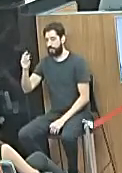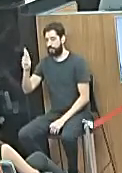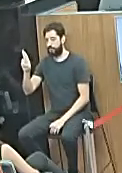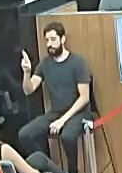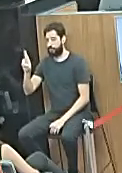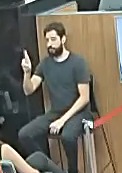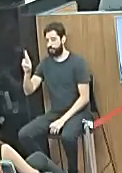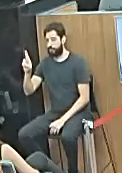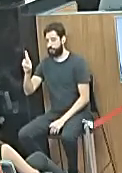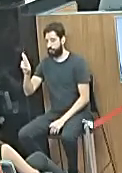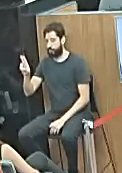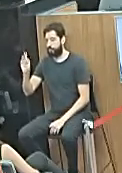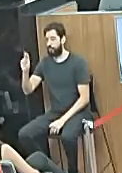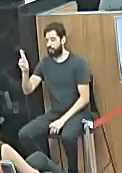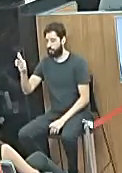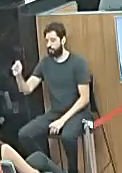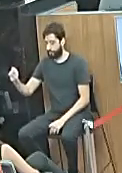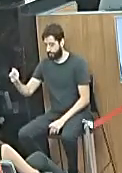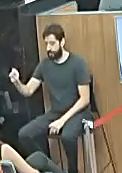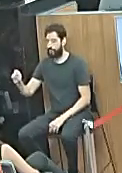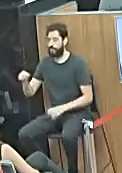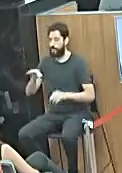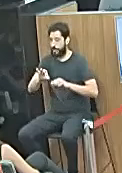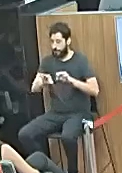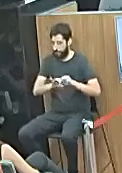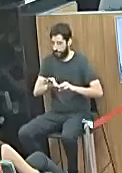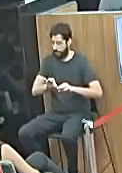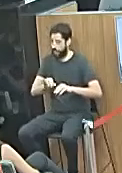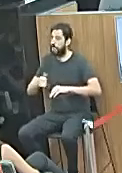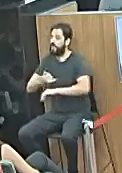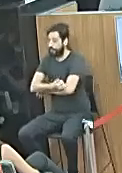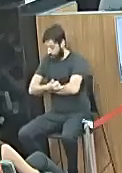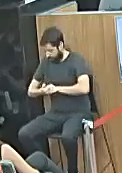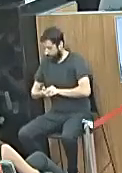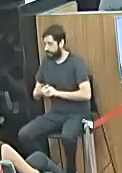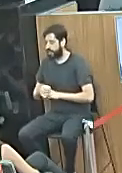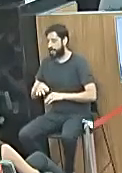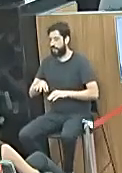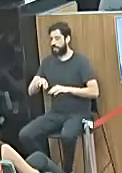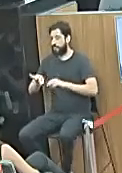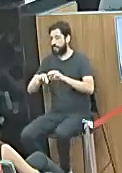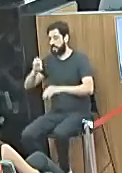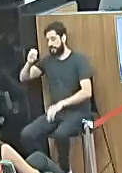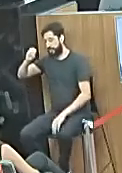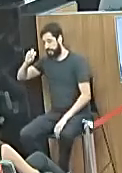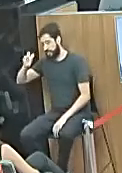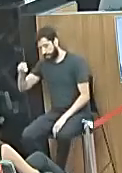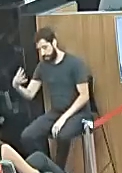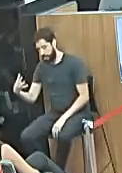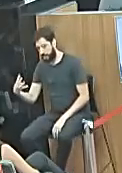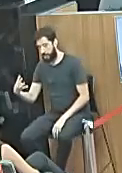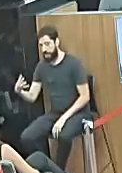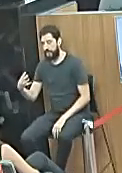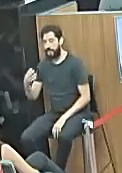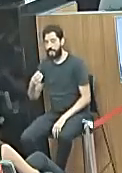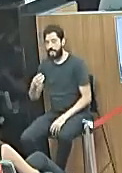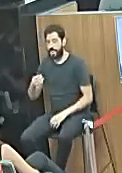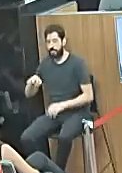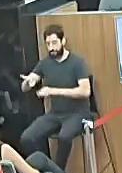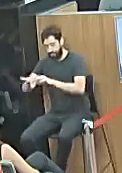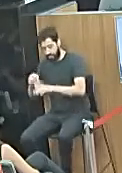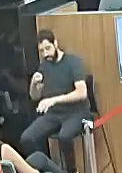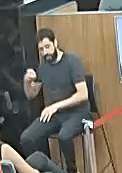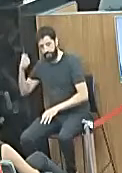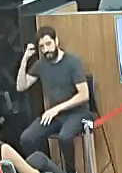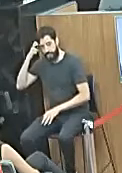gerais o programa 0 54 e equipamentos culturais corpos artísticos artísticos e